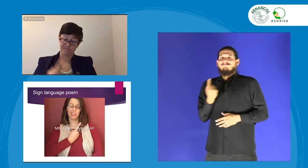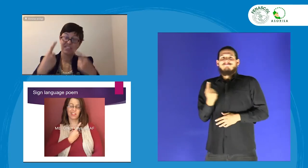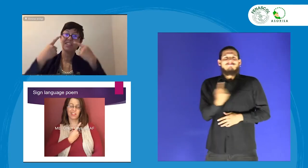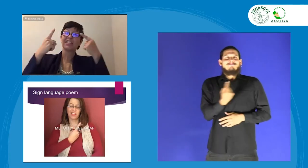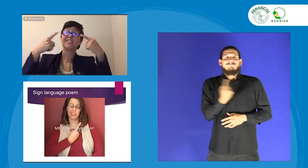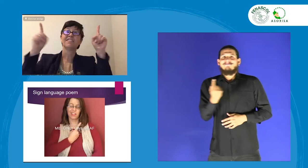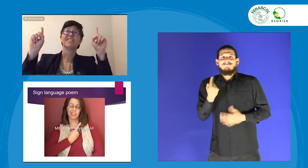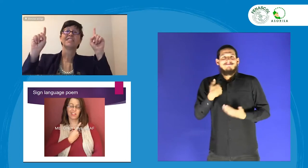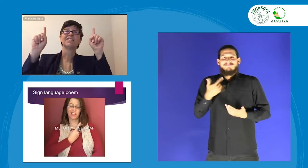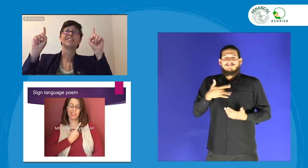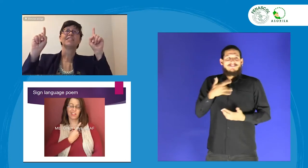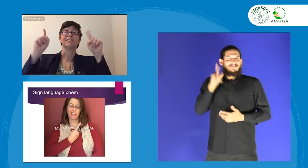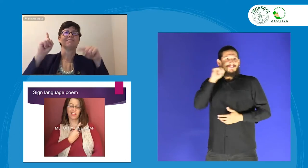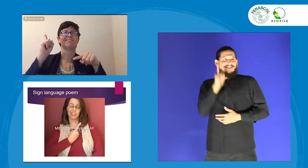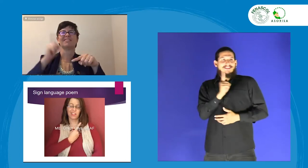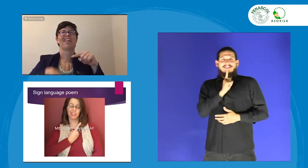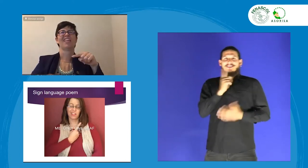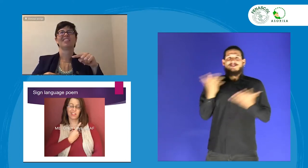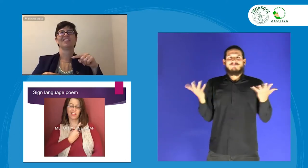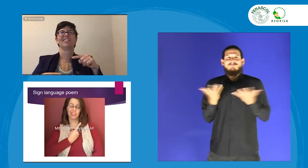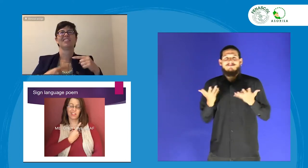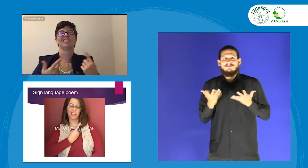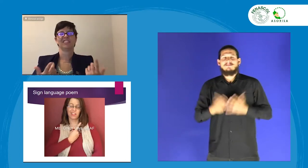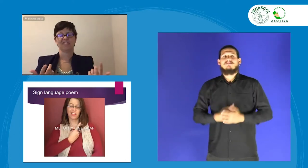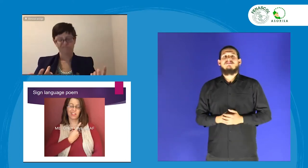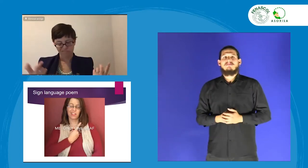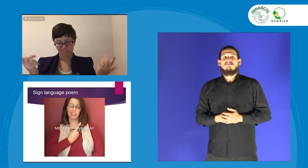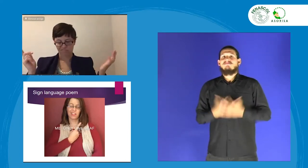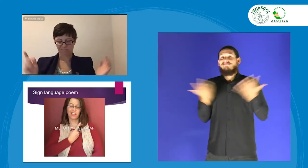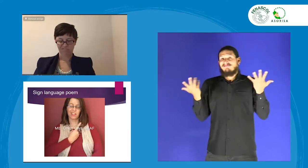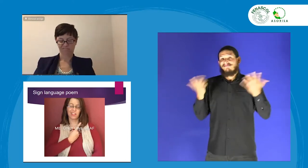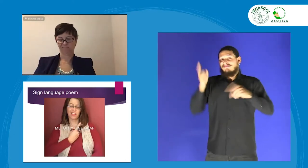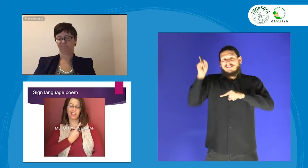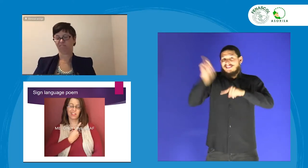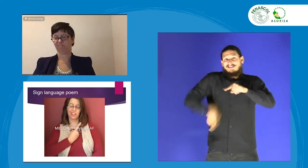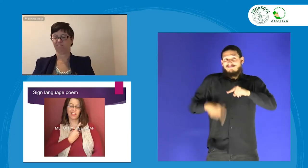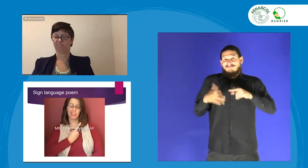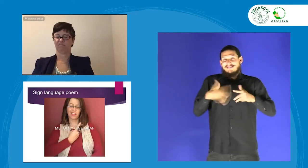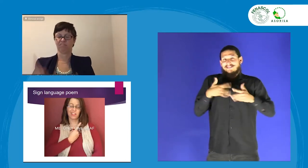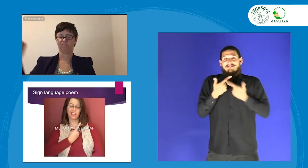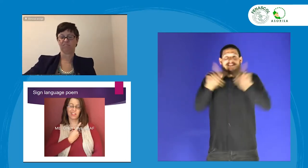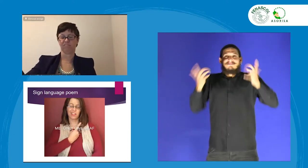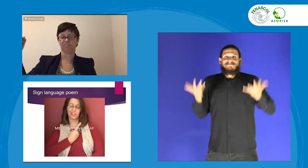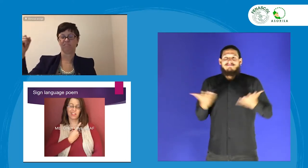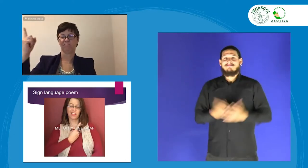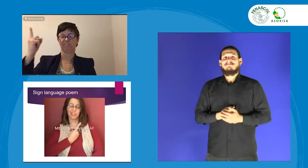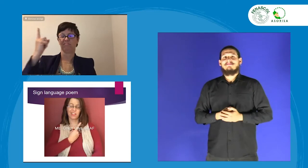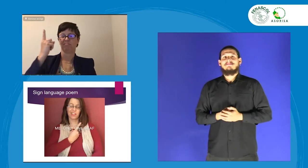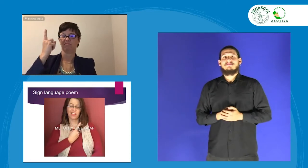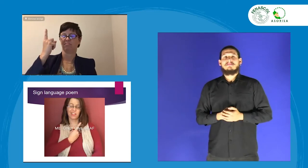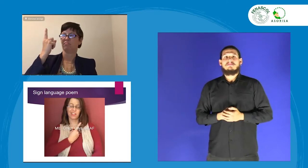Me siento sola y soy la única persona sorda. El éxito es difícil para mí.